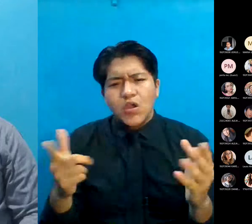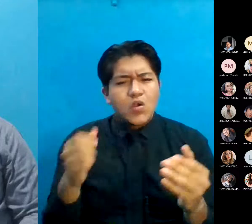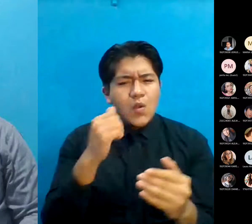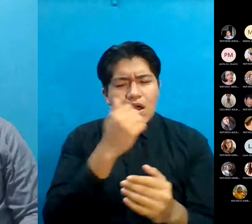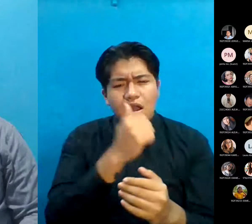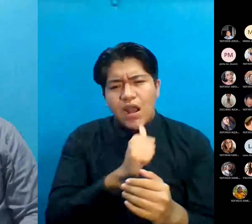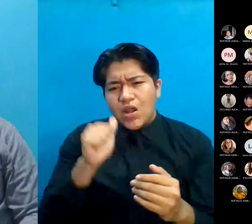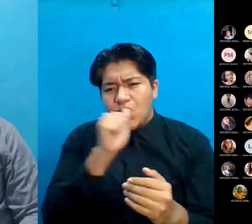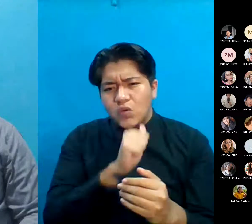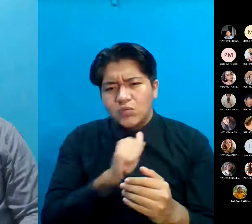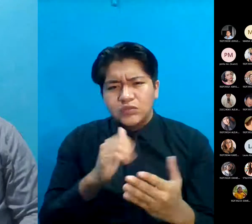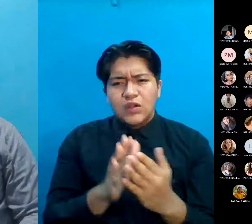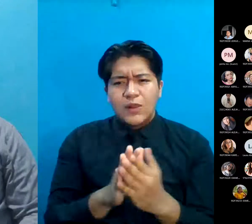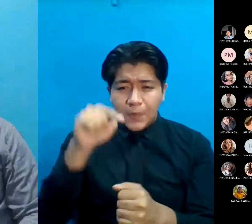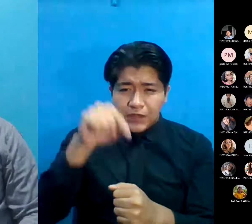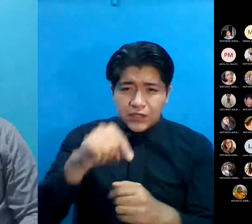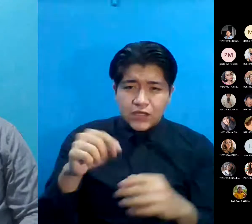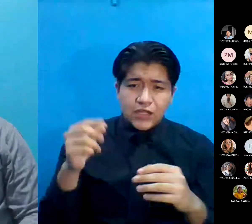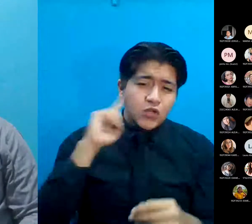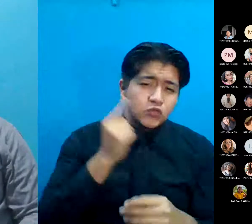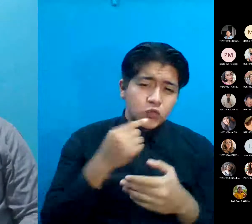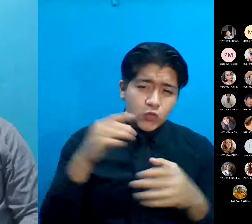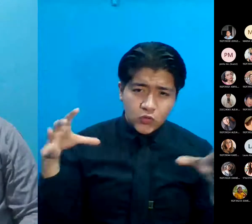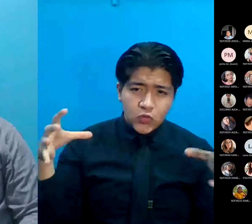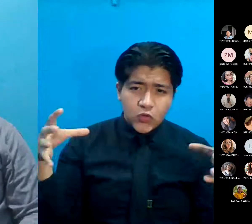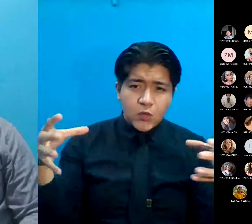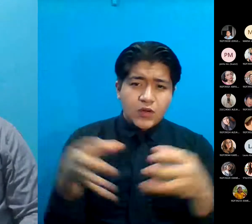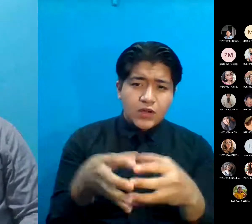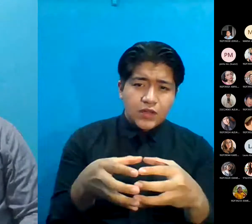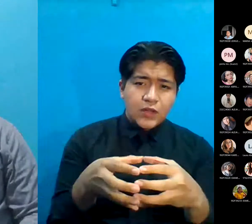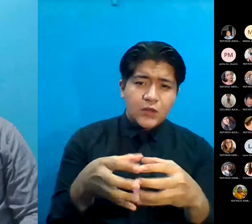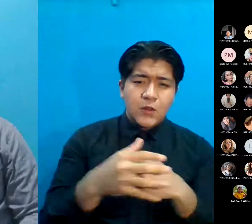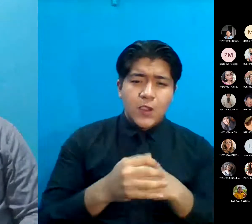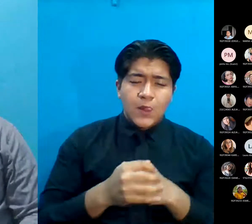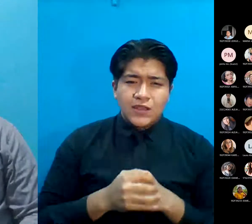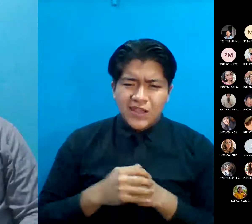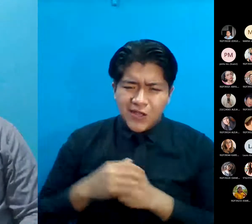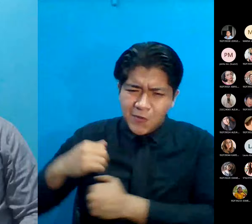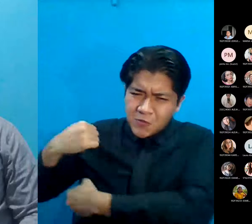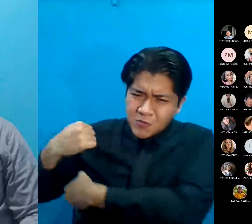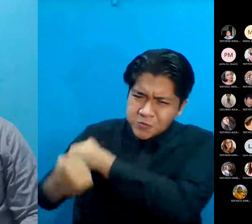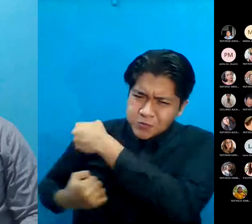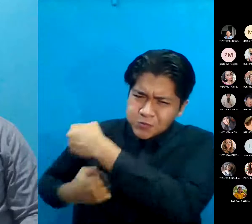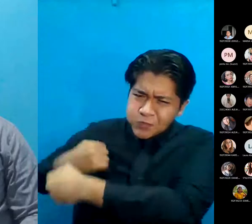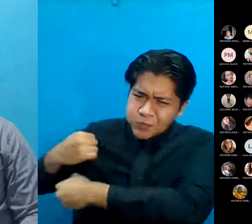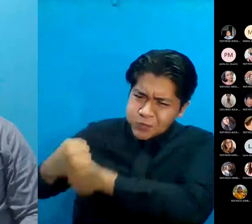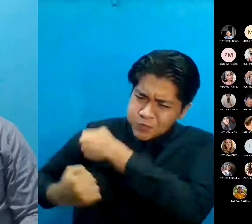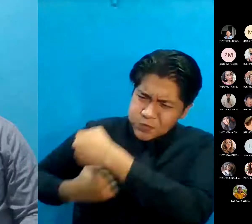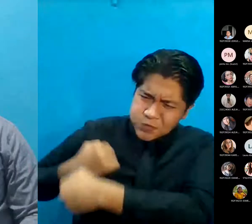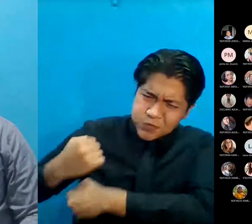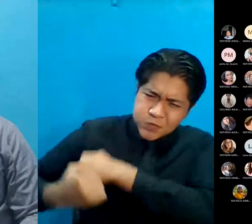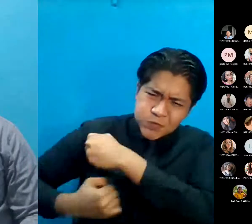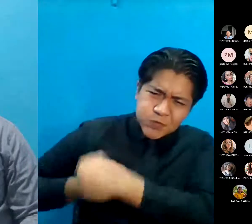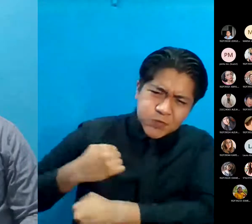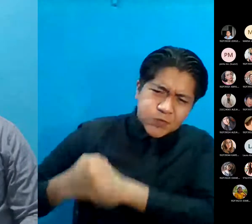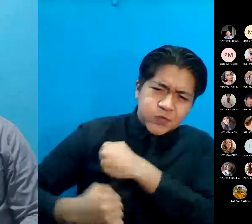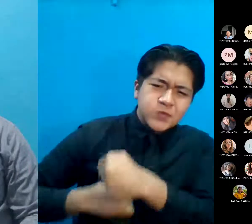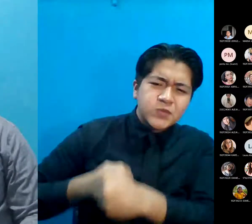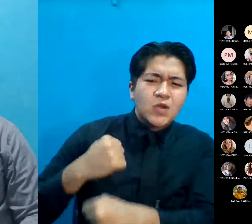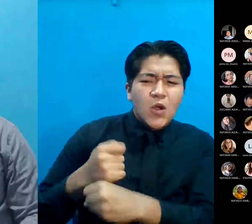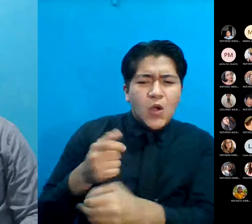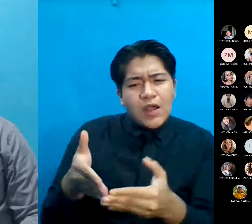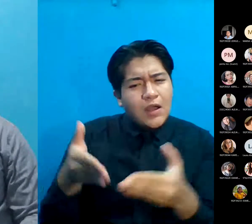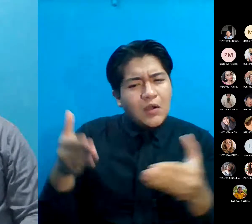distinta sobre la comunidad sorda de la que hace muchos años o incluso hasta estos momentos pues se pensaba,